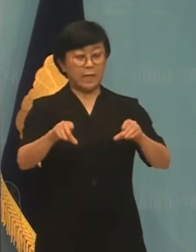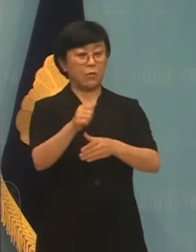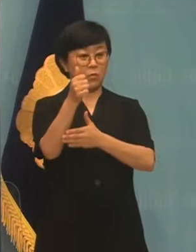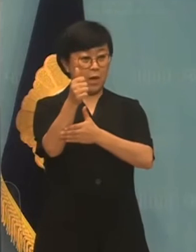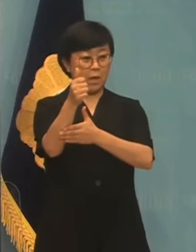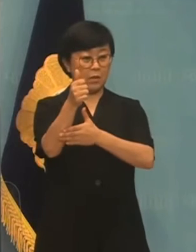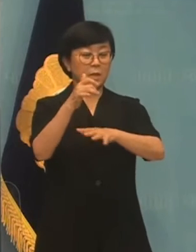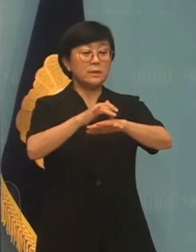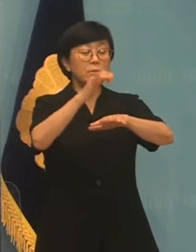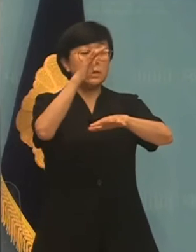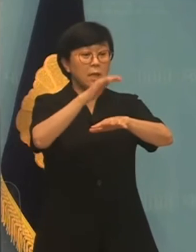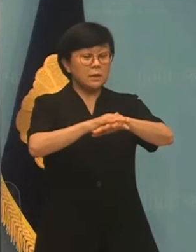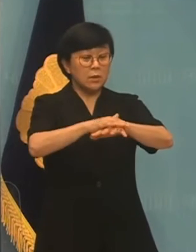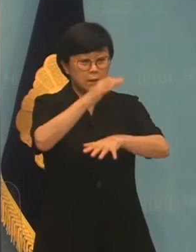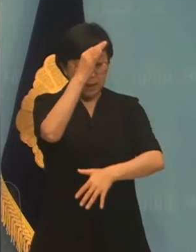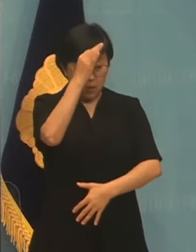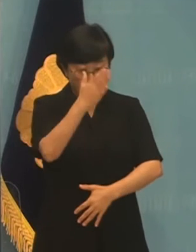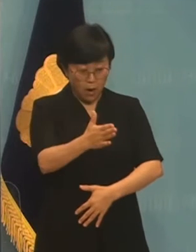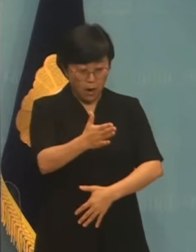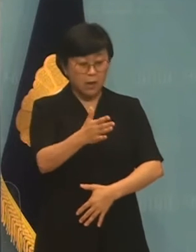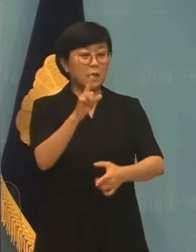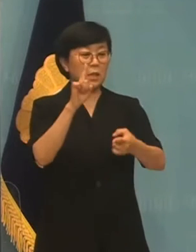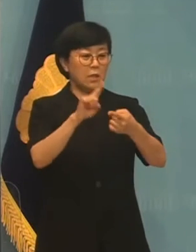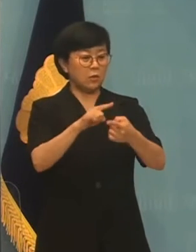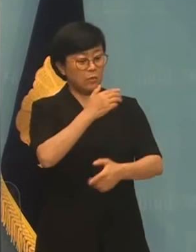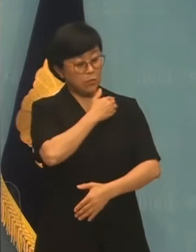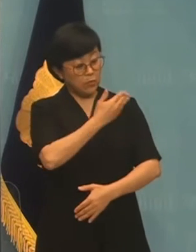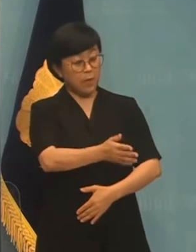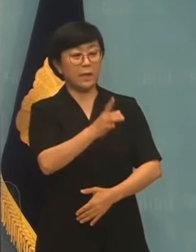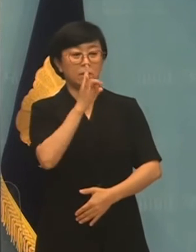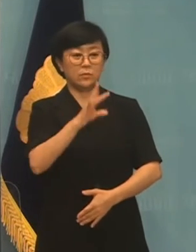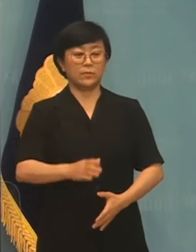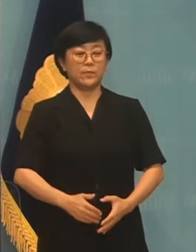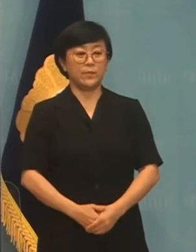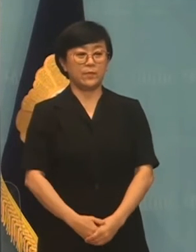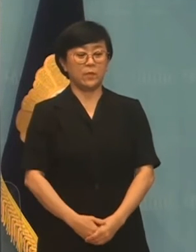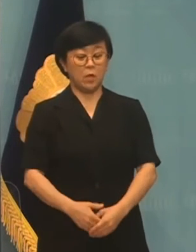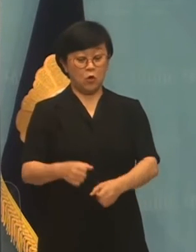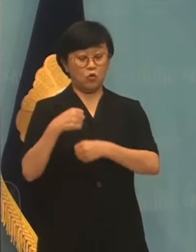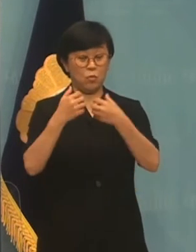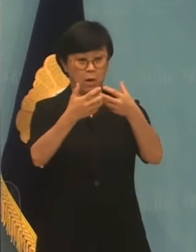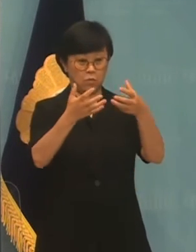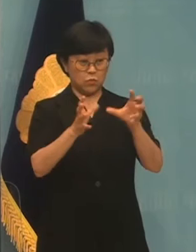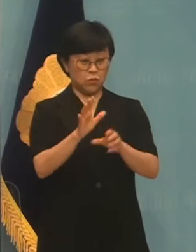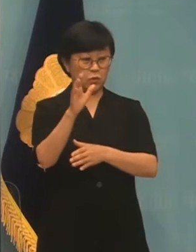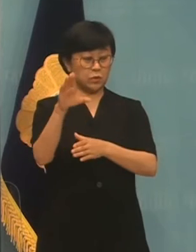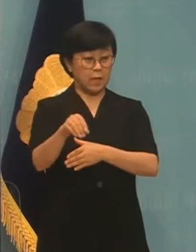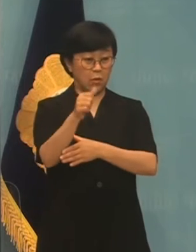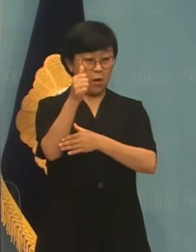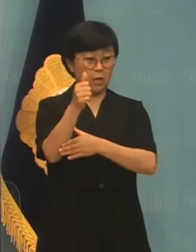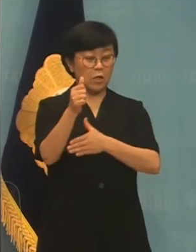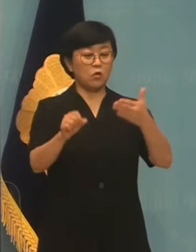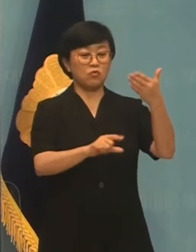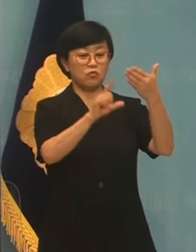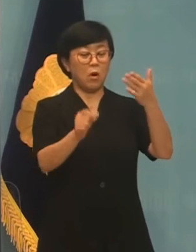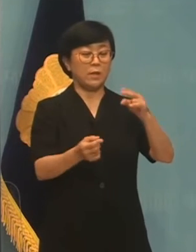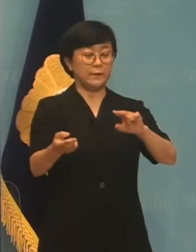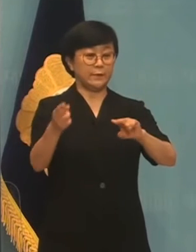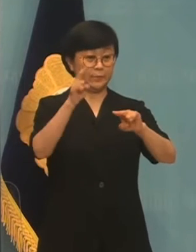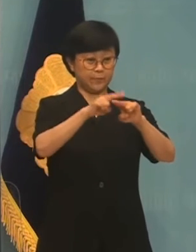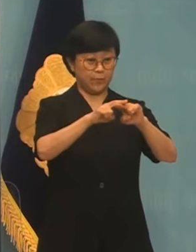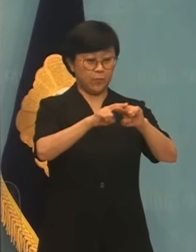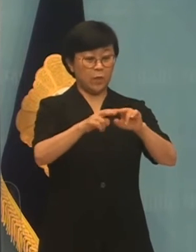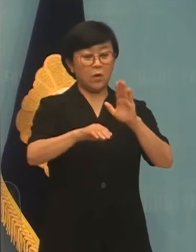장관의 습관적 사과, 이대로는 안 됩니다. 국방부 장관이 작년 9월 취임한 이래